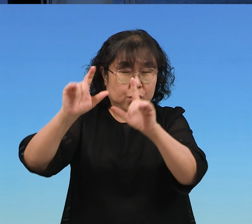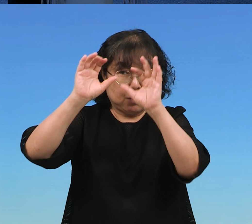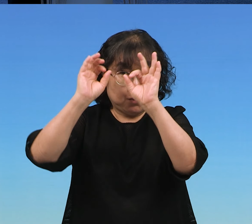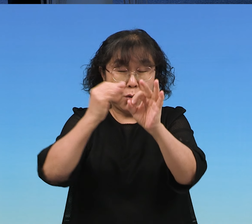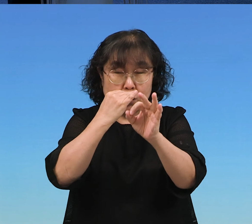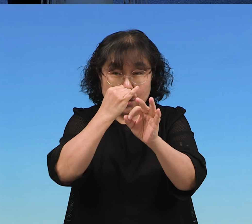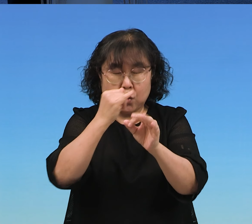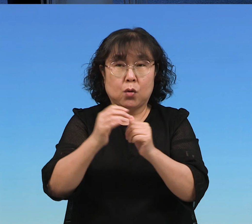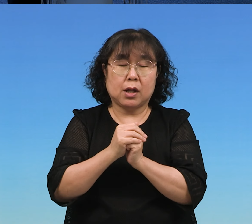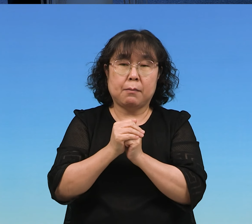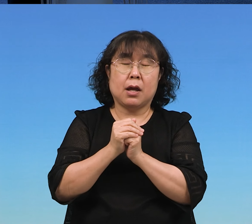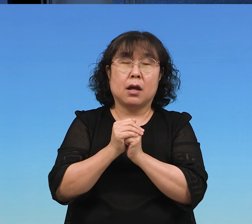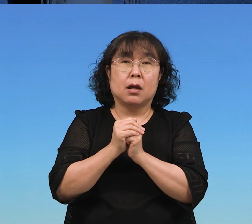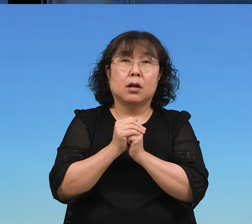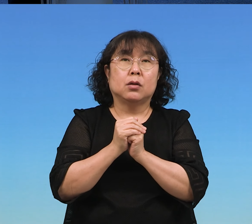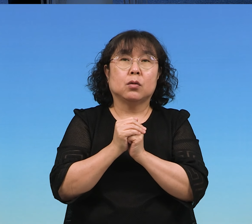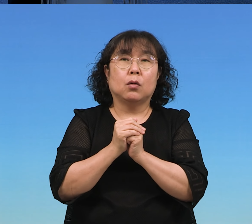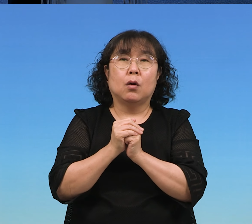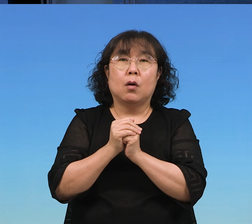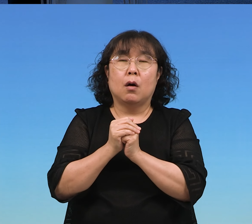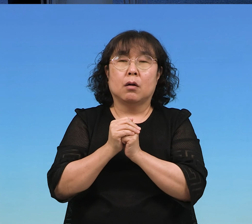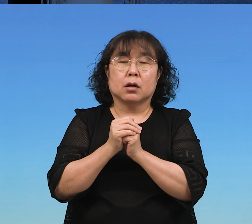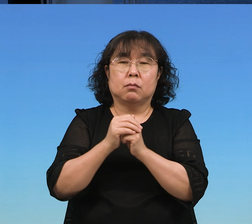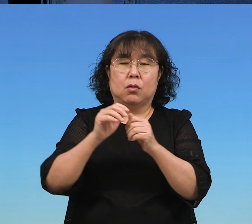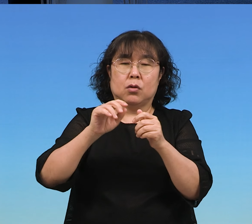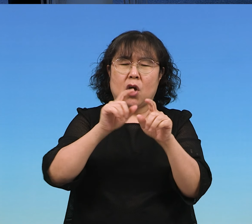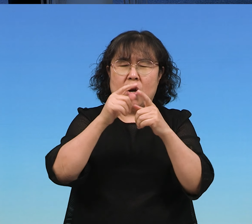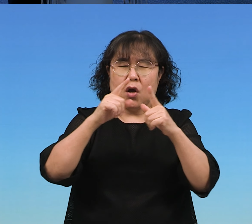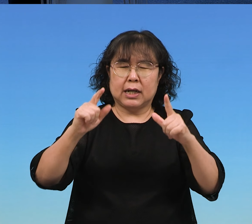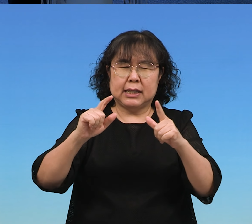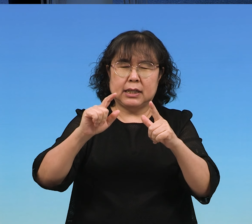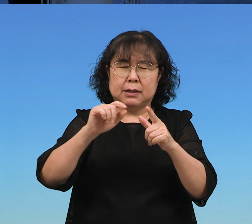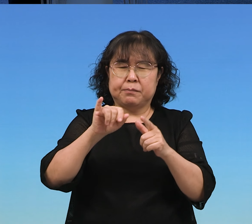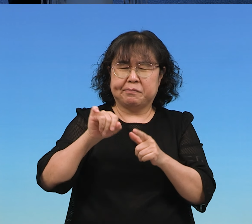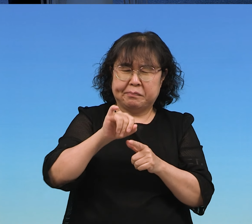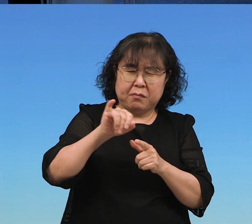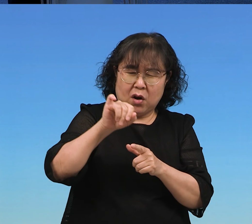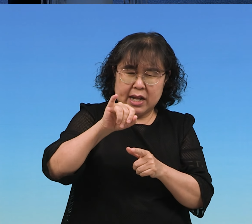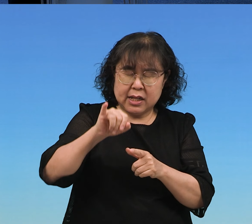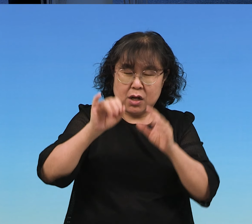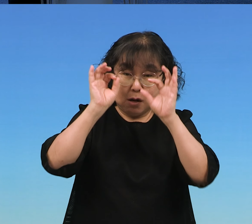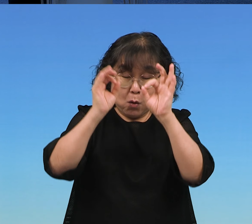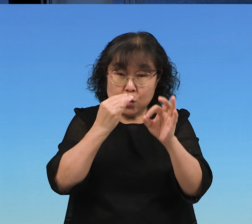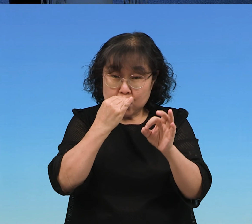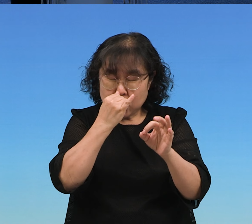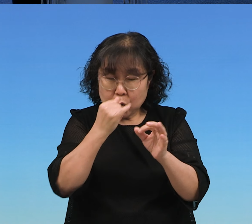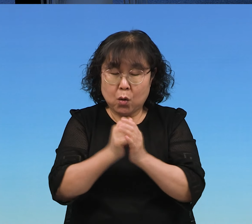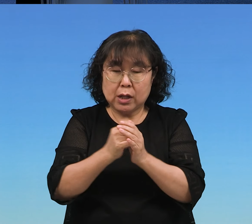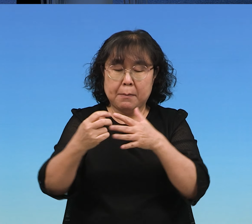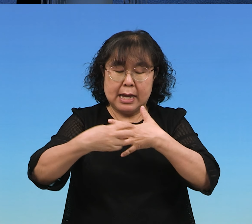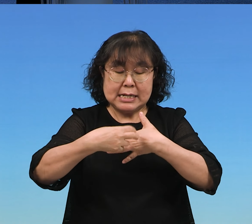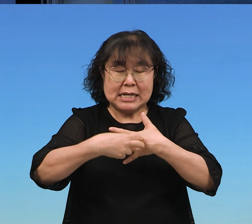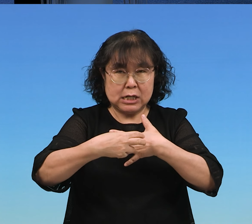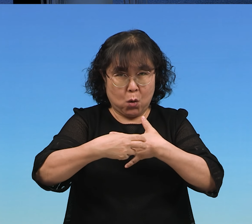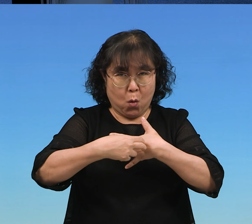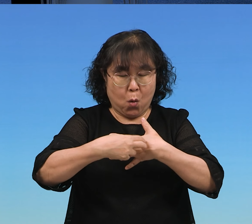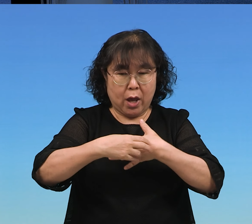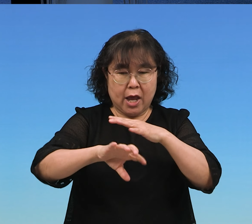입증하였으며 우주 개발을 계속하고 있고 미생물과 박테리아를 발견하고 의료